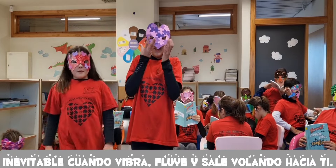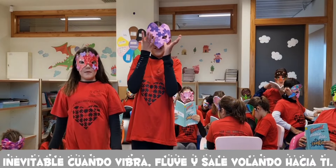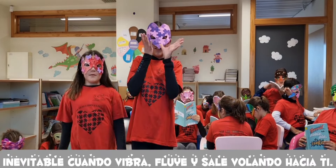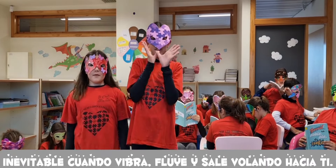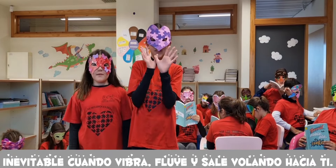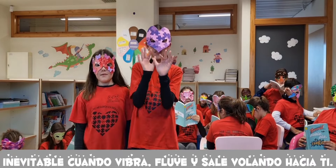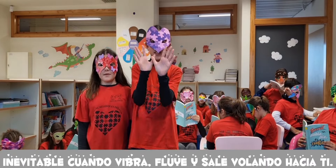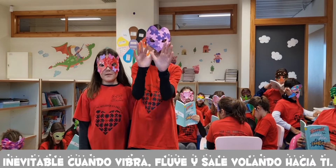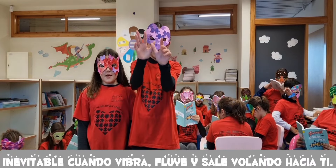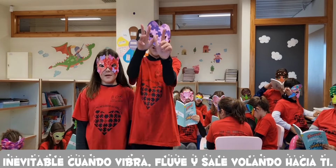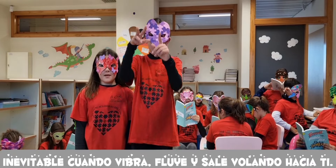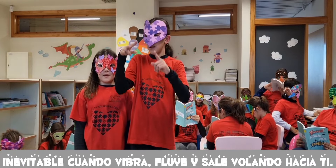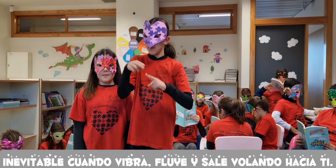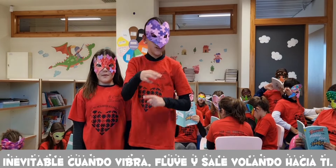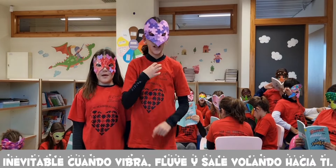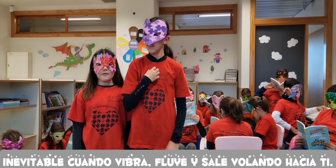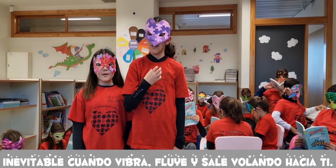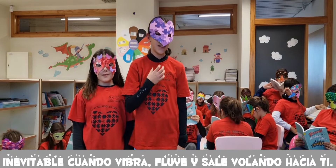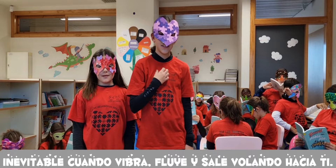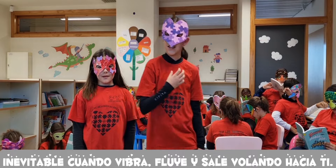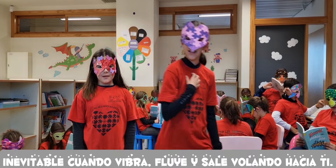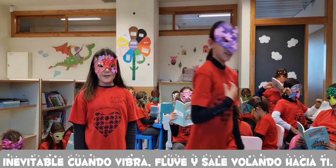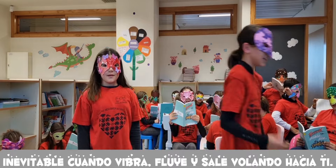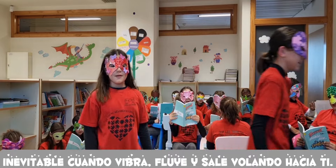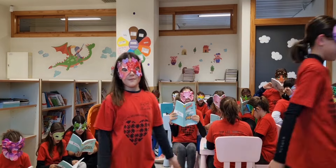vibra, fluye y sale volando hacia aquí.